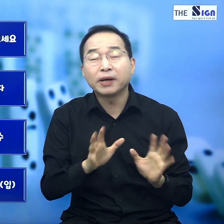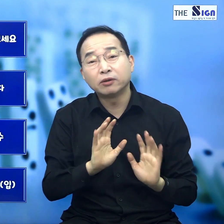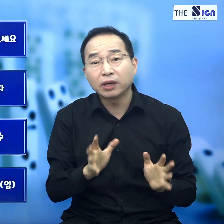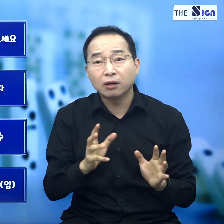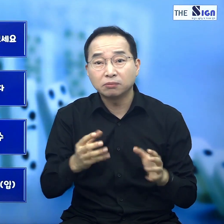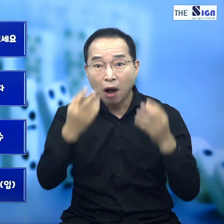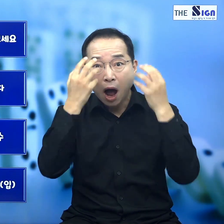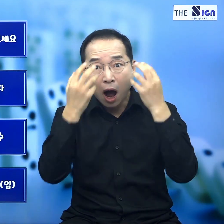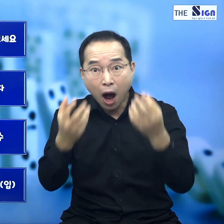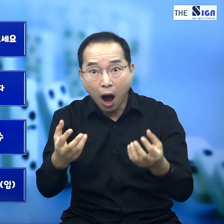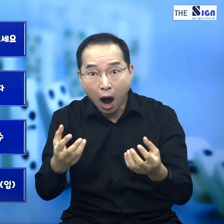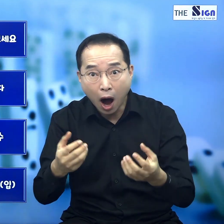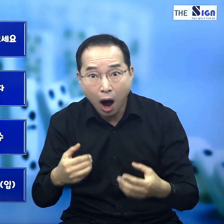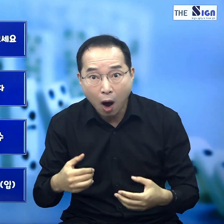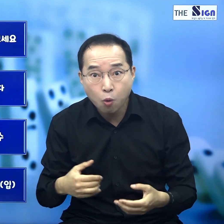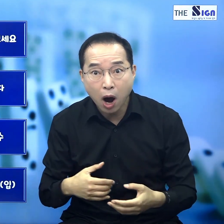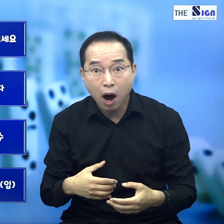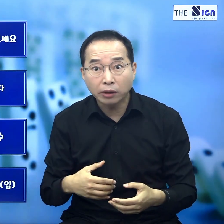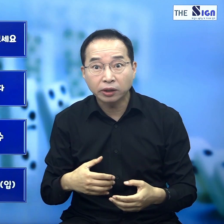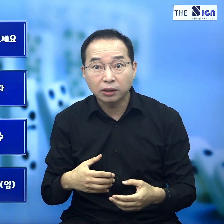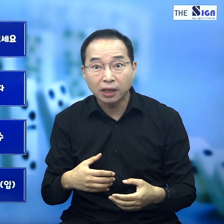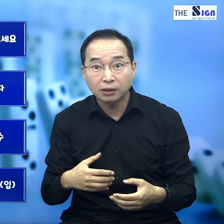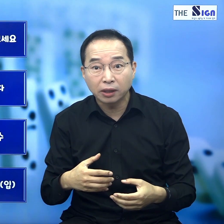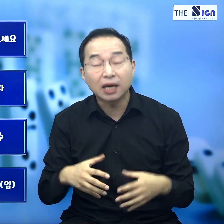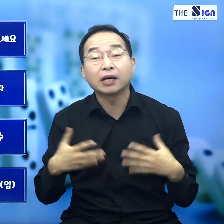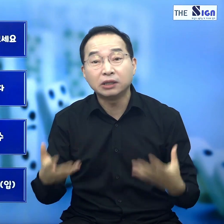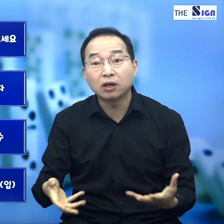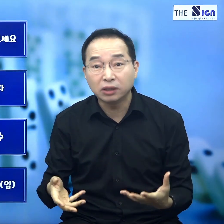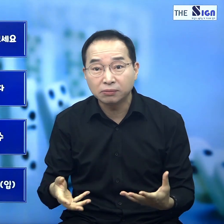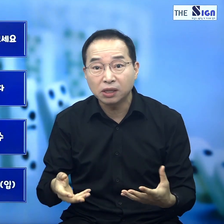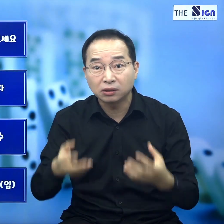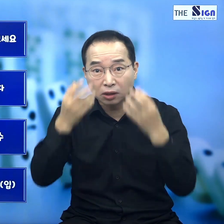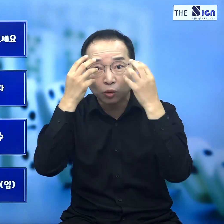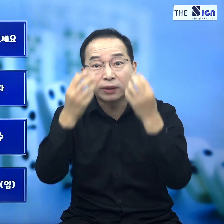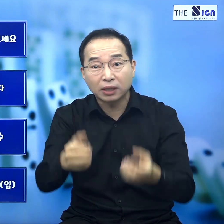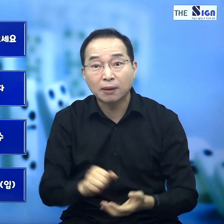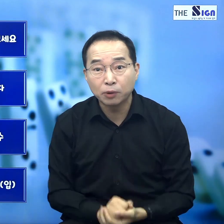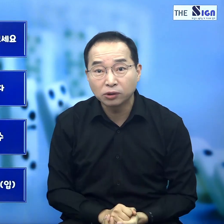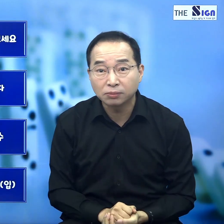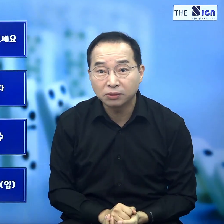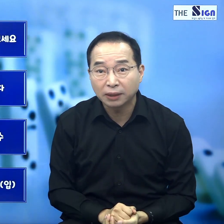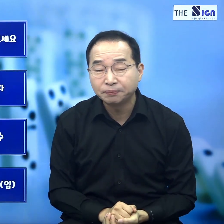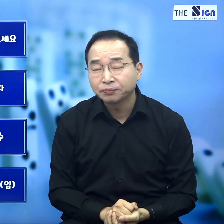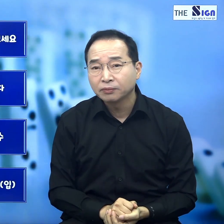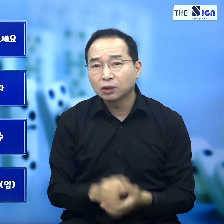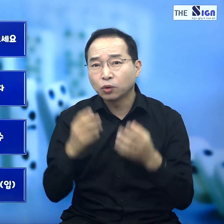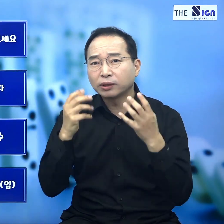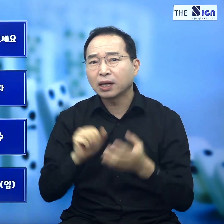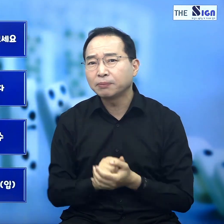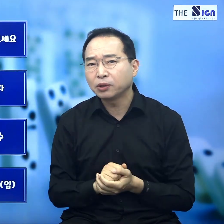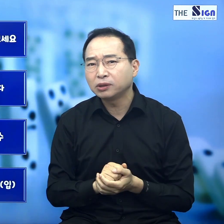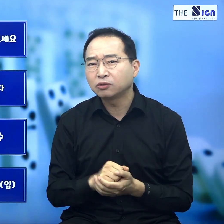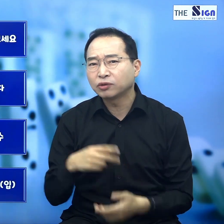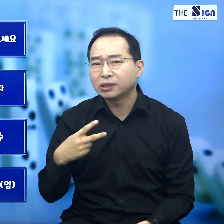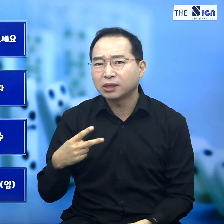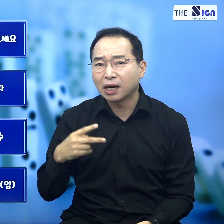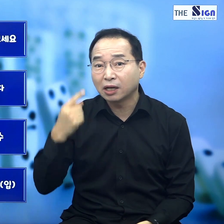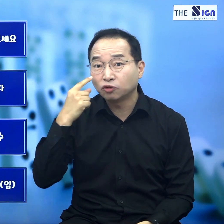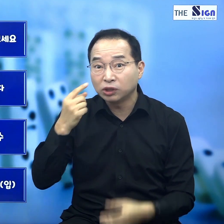이런 개념, 와 대단한데, 약간 이런 의미에서 놀랐다는 표현이 있습니다. 그러니까 놀랐다는 표현이 이제 두 가지예요. 하나는 눈이